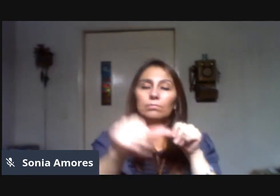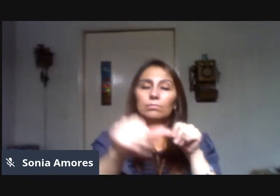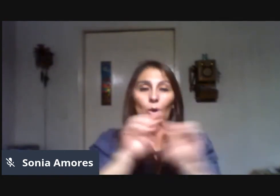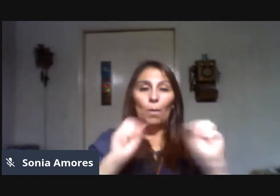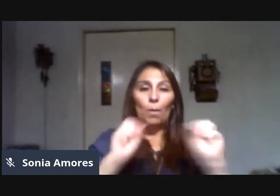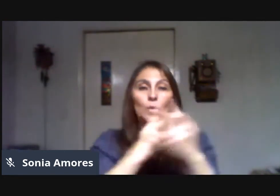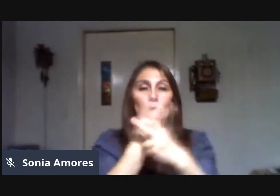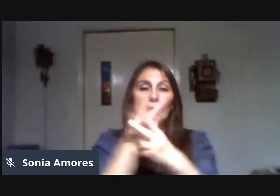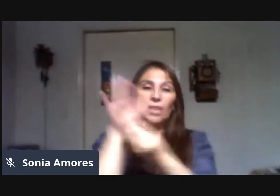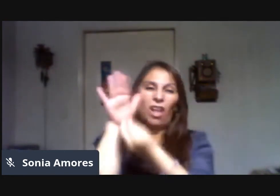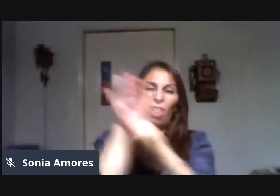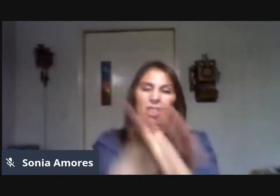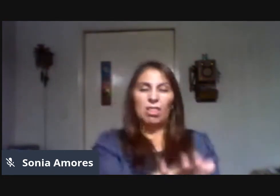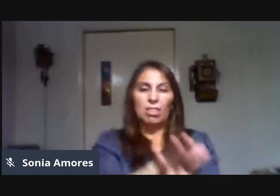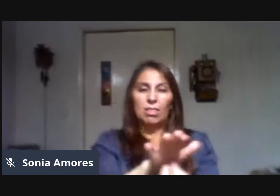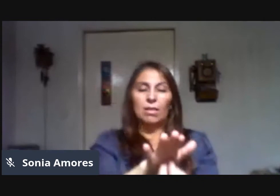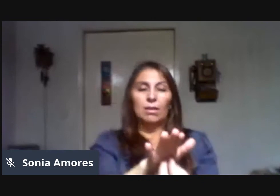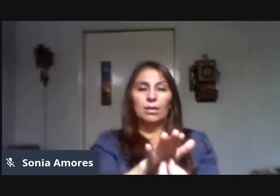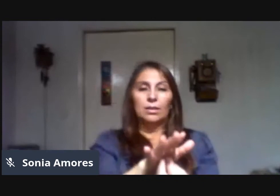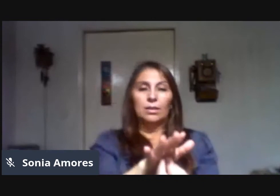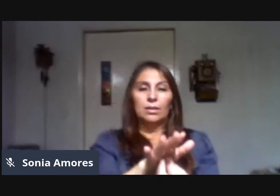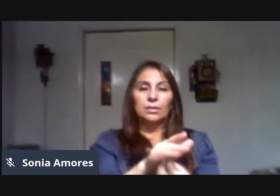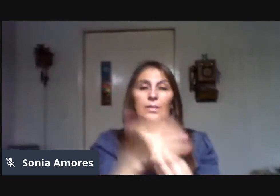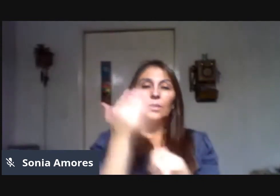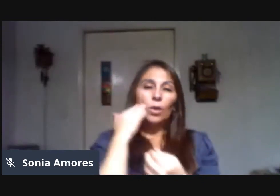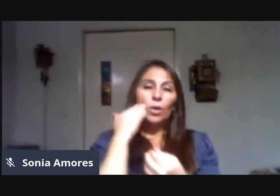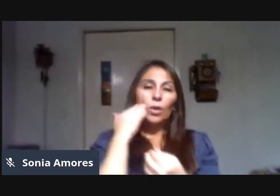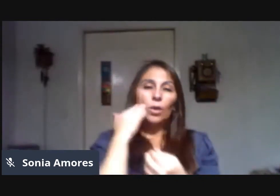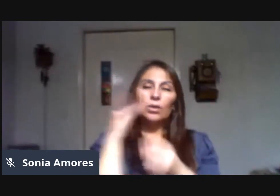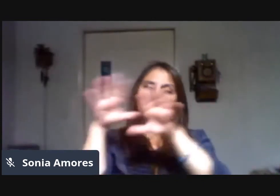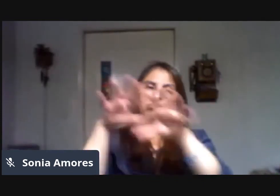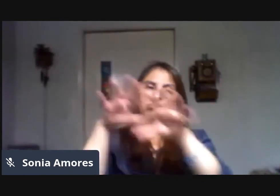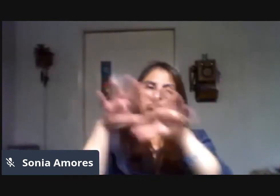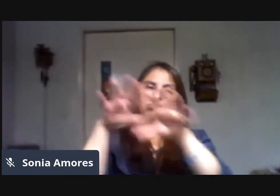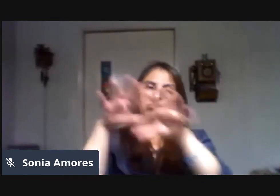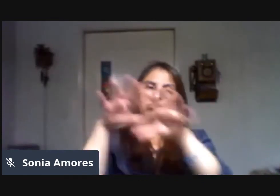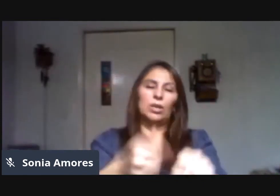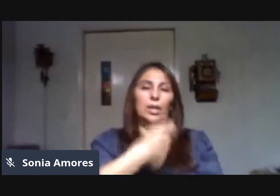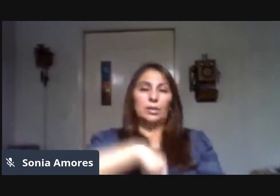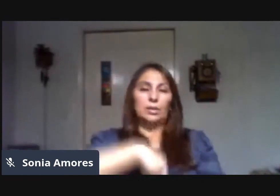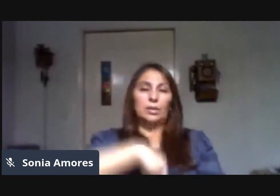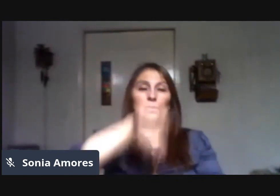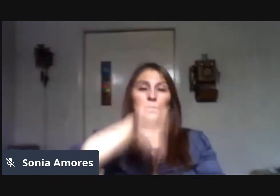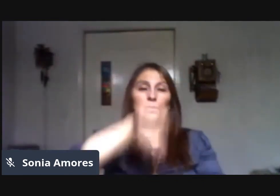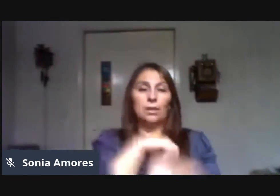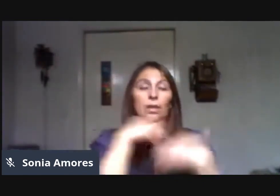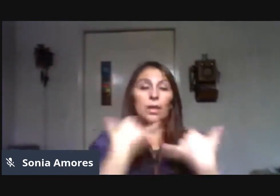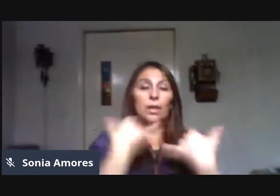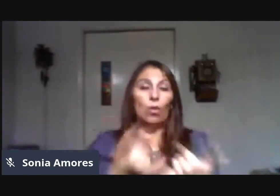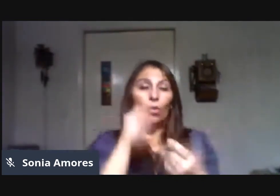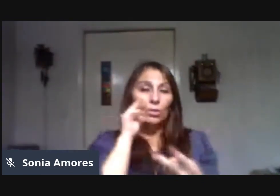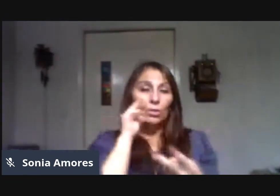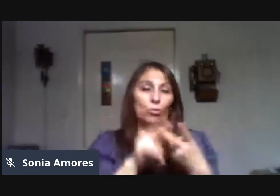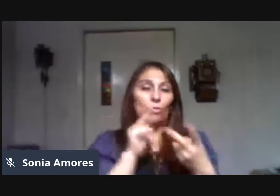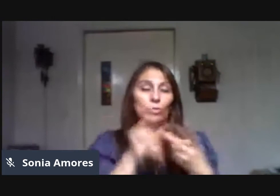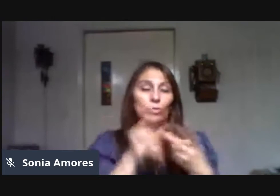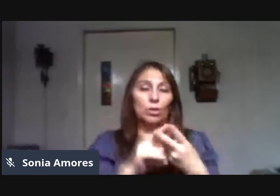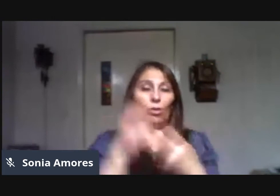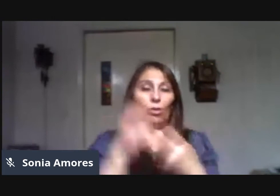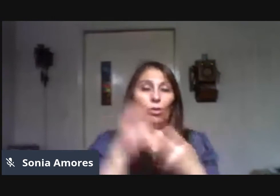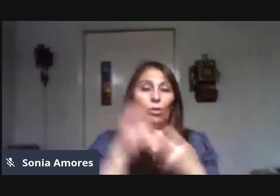sacrificial desde la invasión de los españoles a las tierras que hoy se conocen como América. Por